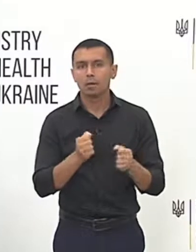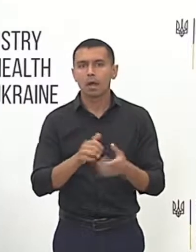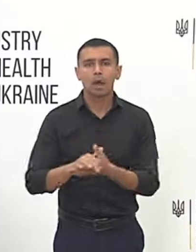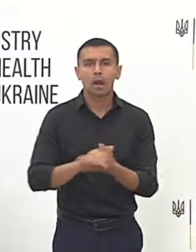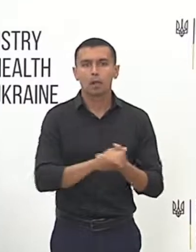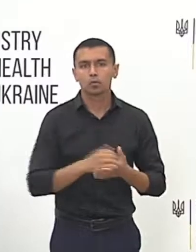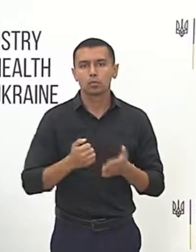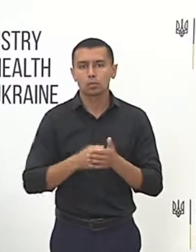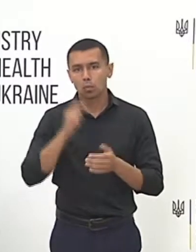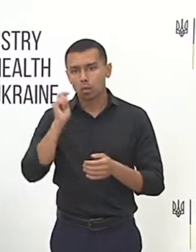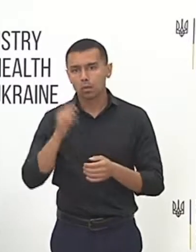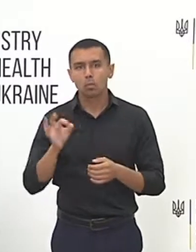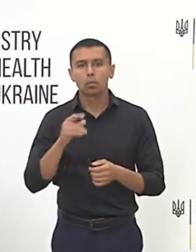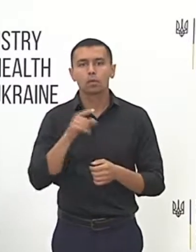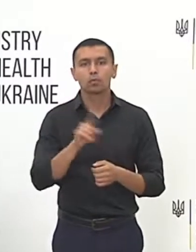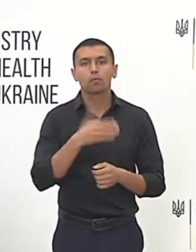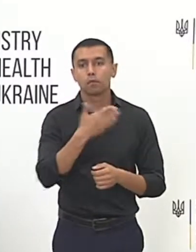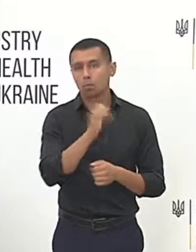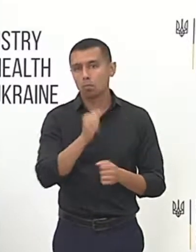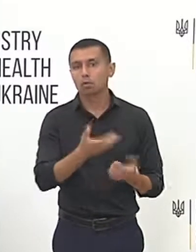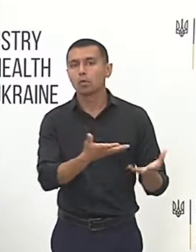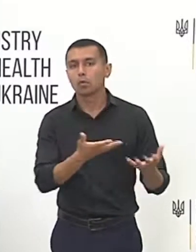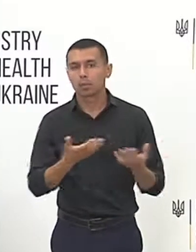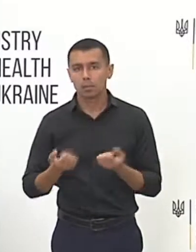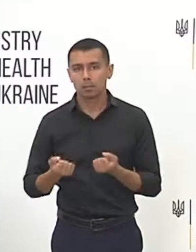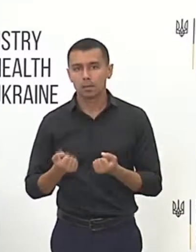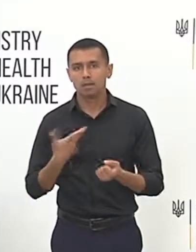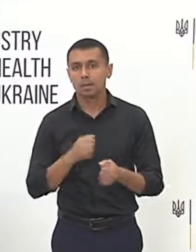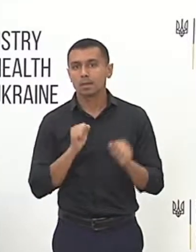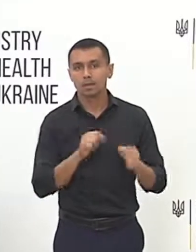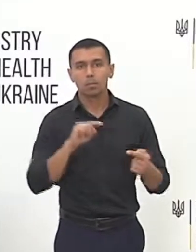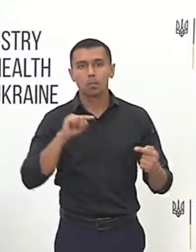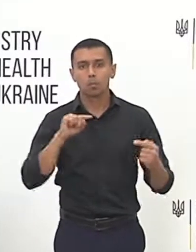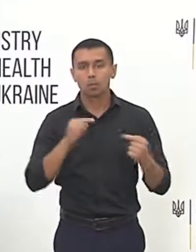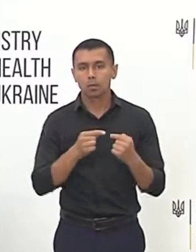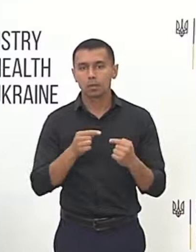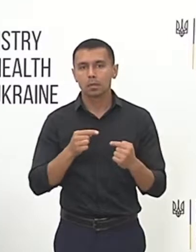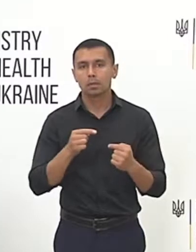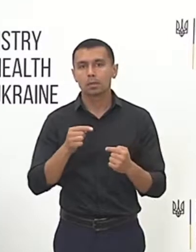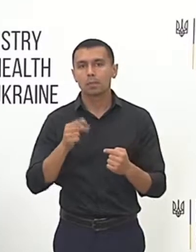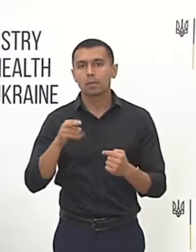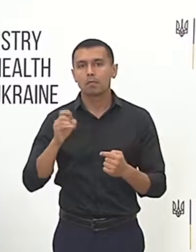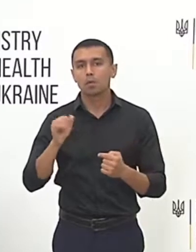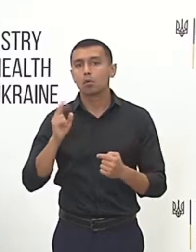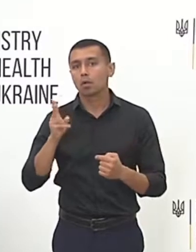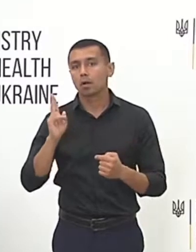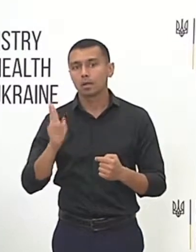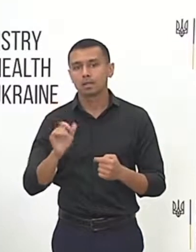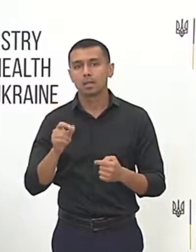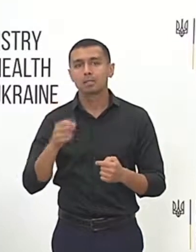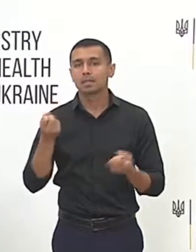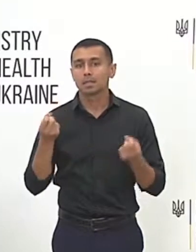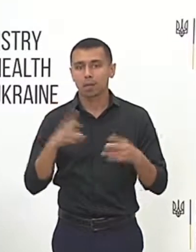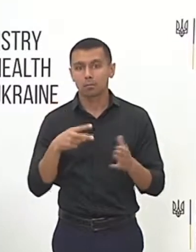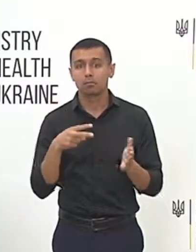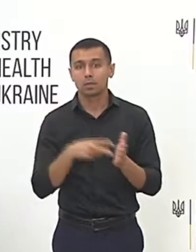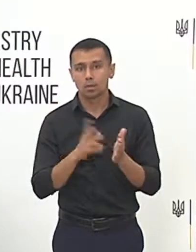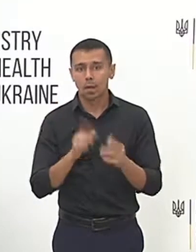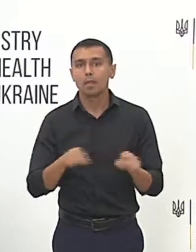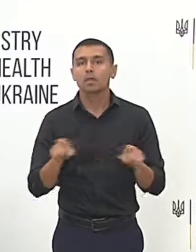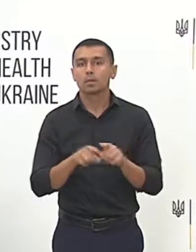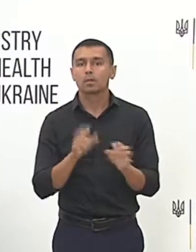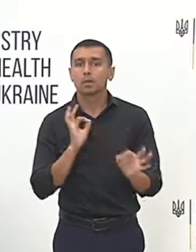до України про те, що вона може отримати вакцину проти пневмококової інфекції за спеціальною ціною. І